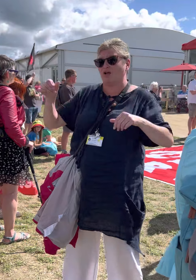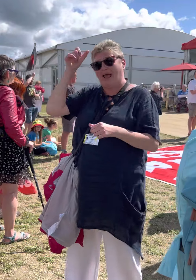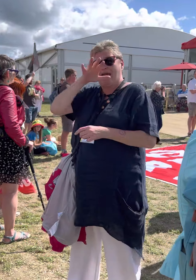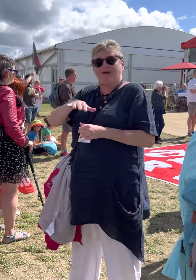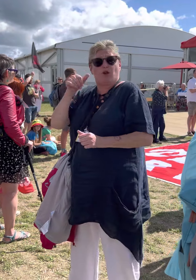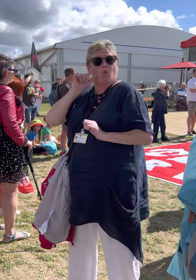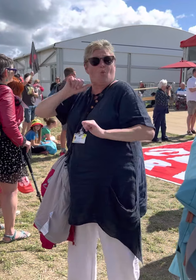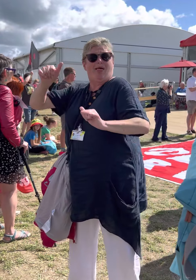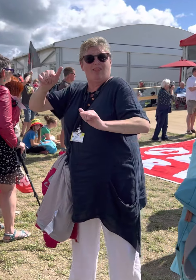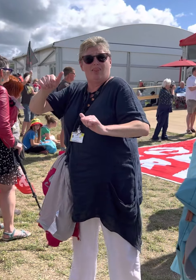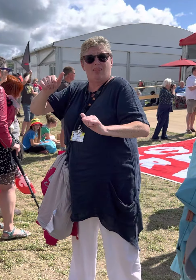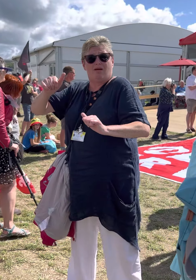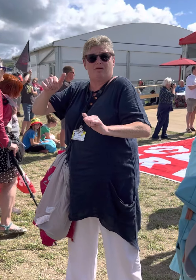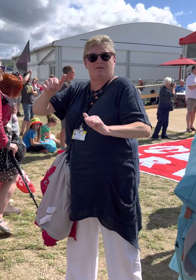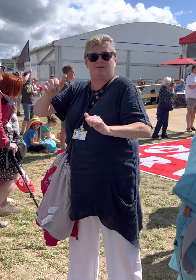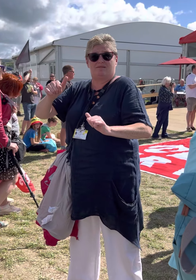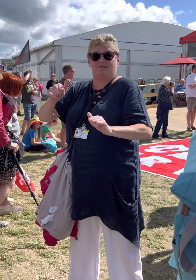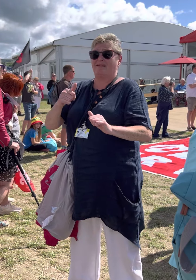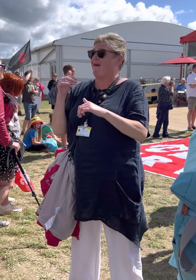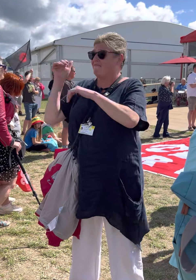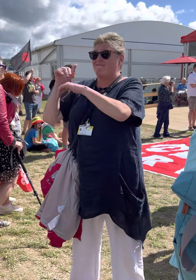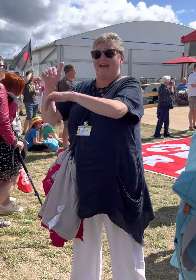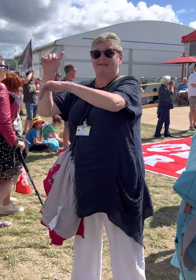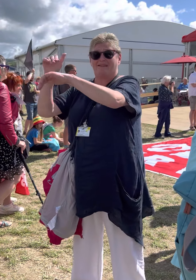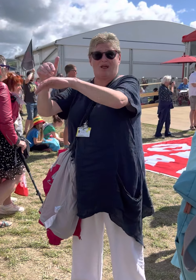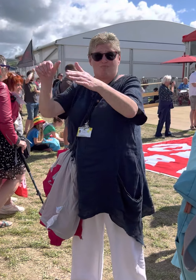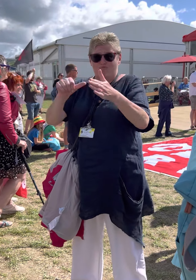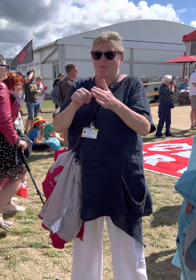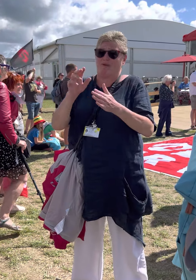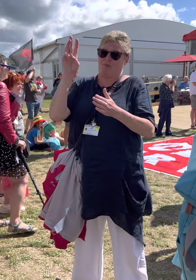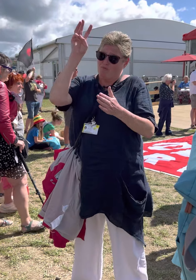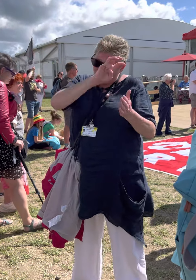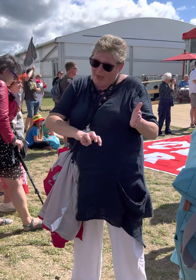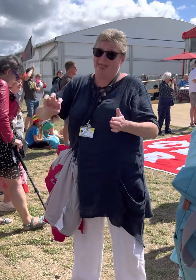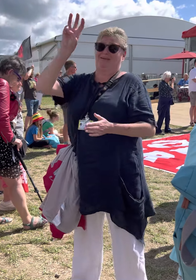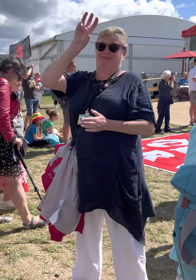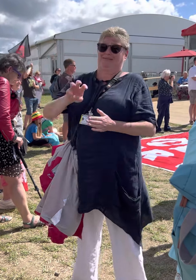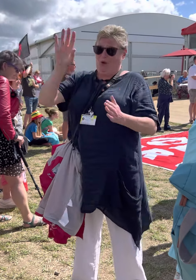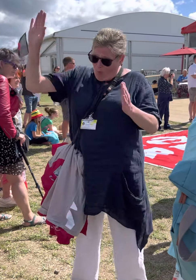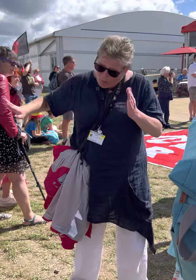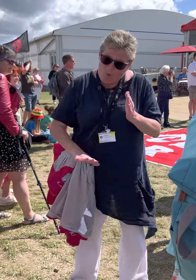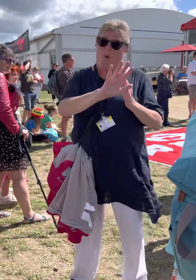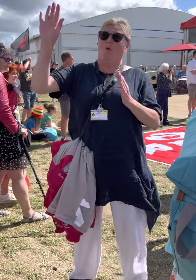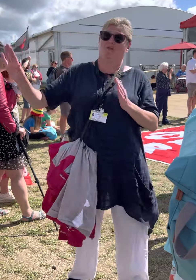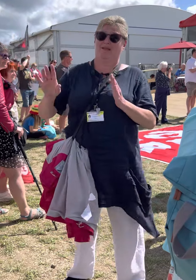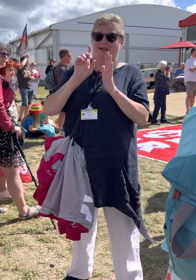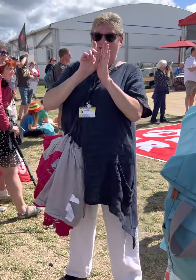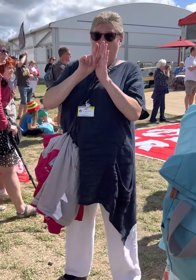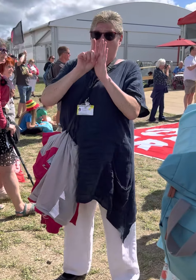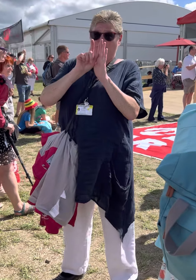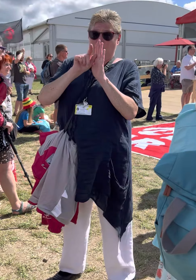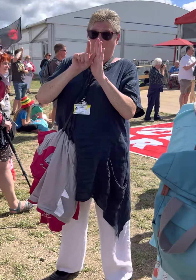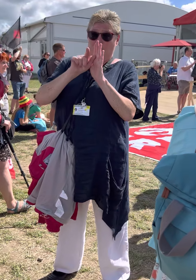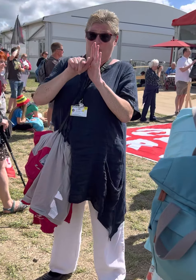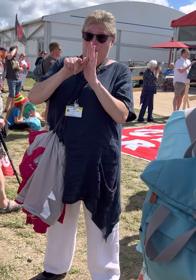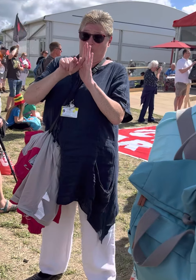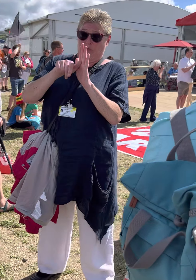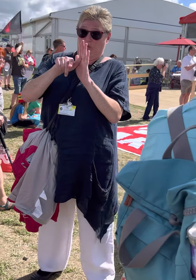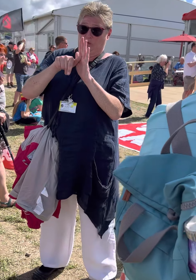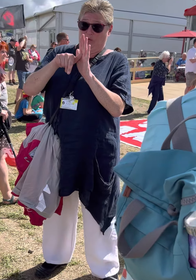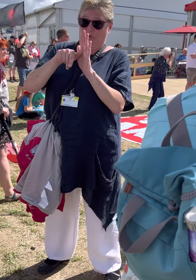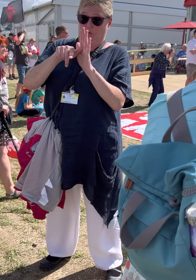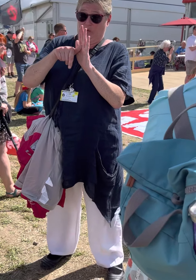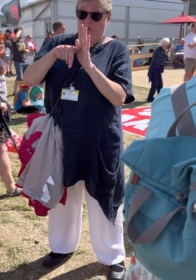dda. Mae hon yn broblem i Gymru gyfan. Mae'r cloc ma'n tician, a